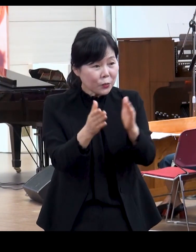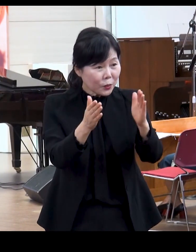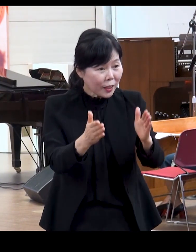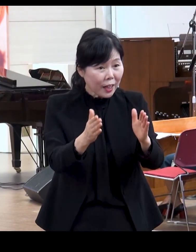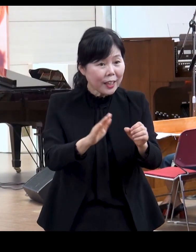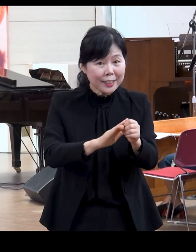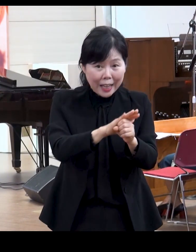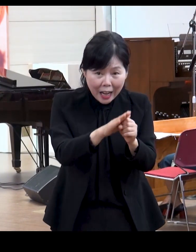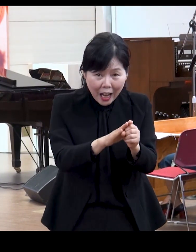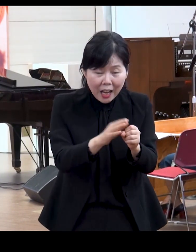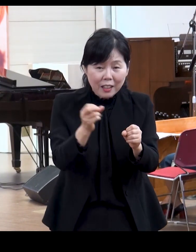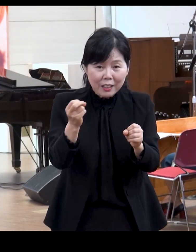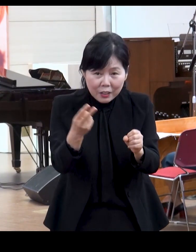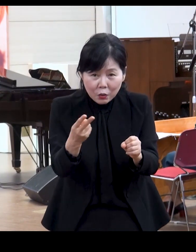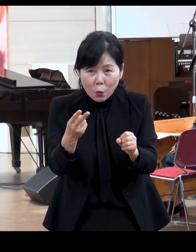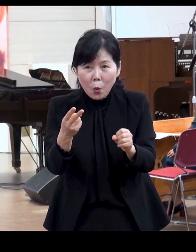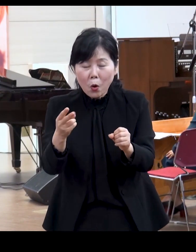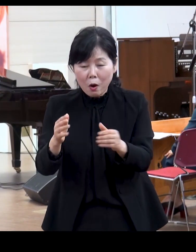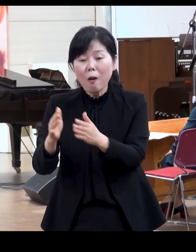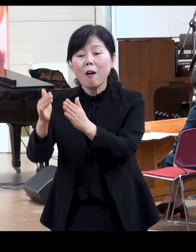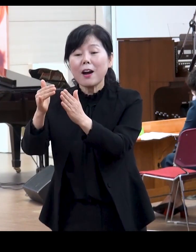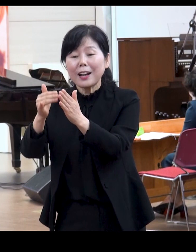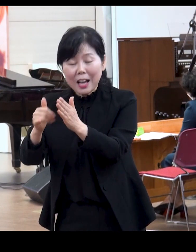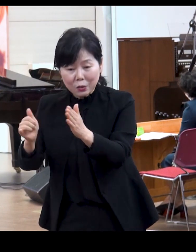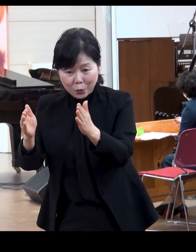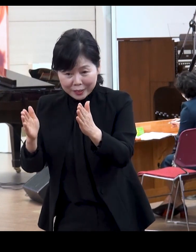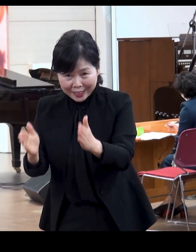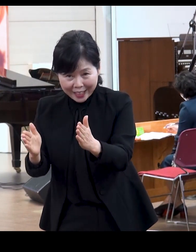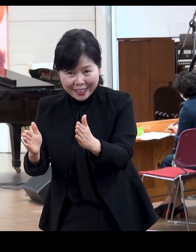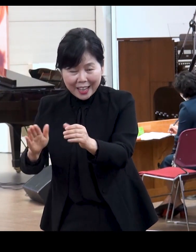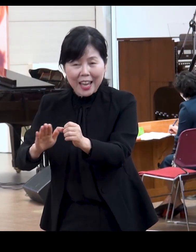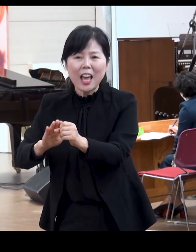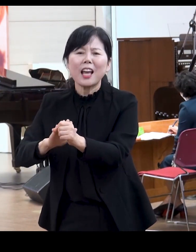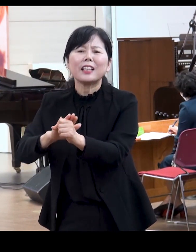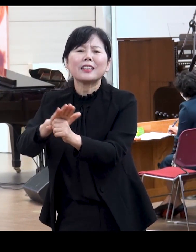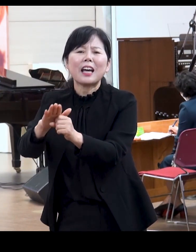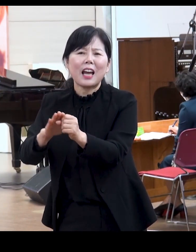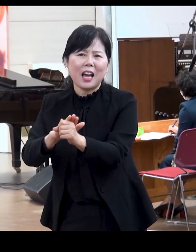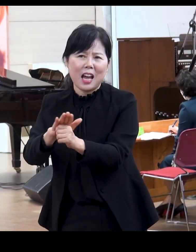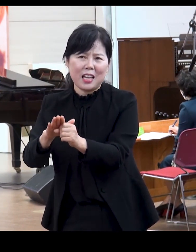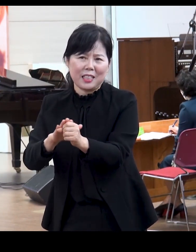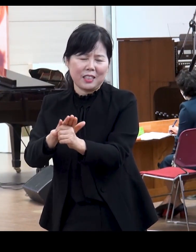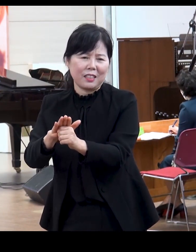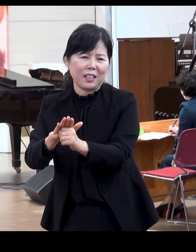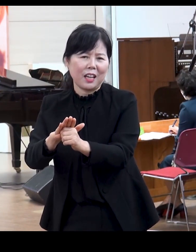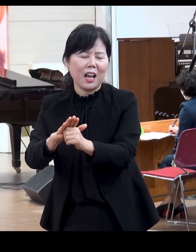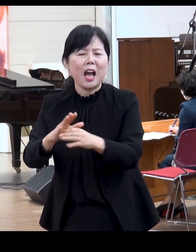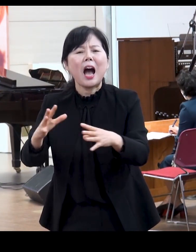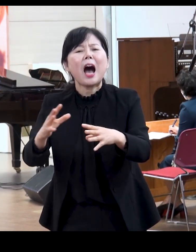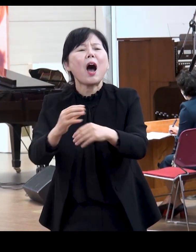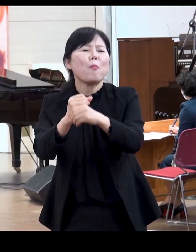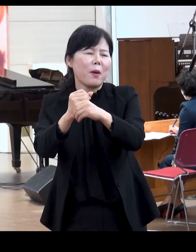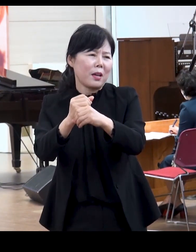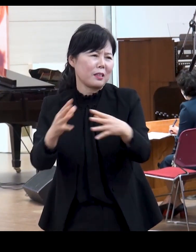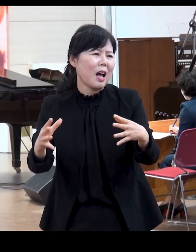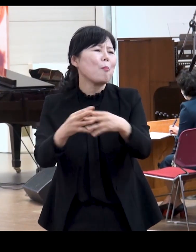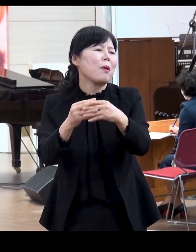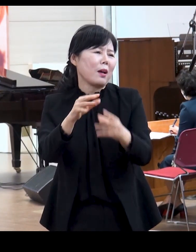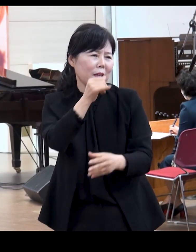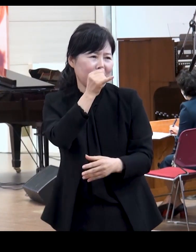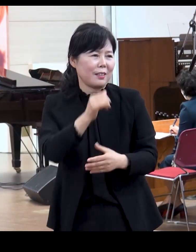그 필레오와 또 뭐예요? 가족 간의 사랑을 말하는 스토로게라고 하는 단어가 함께 쓰인 거예요. 스토로게.